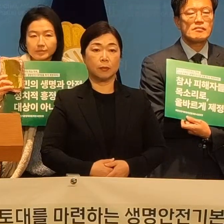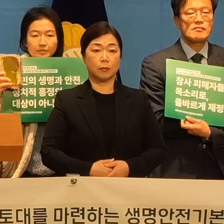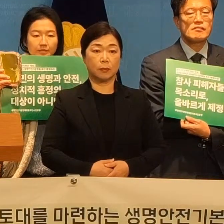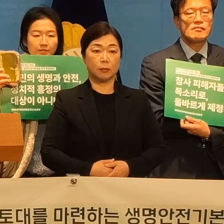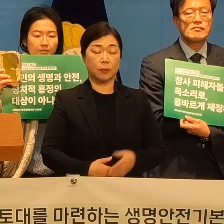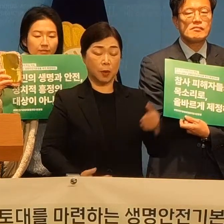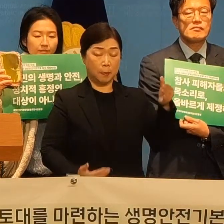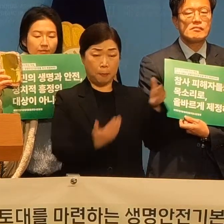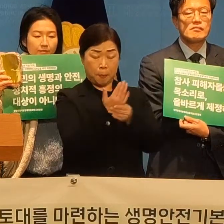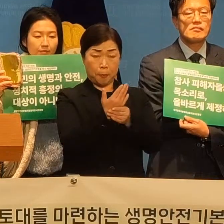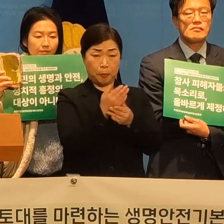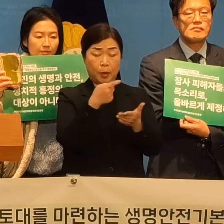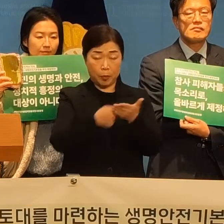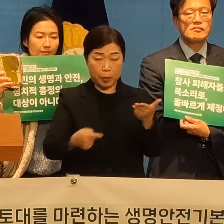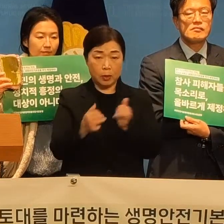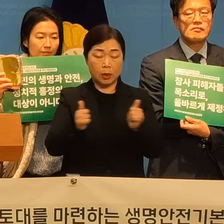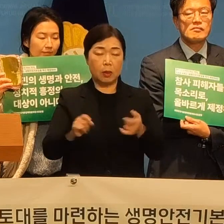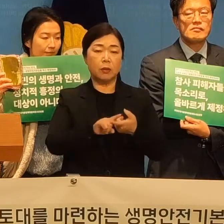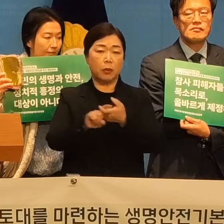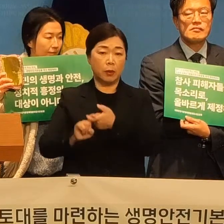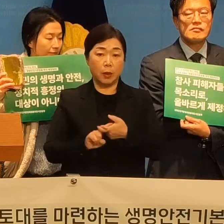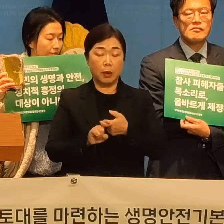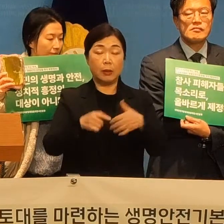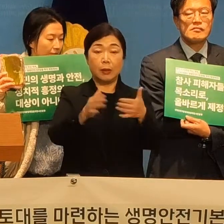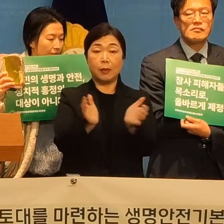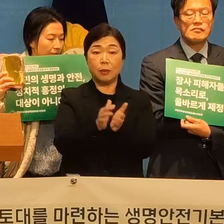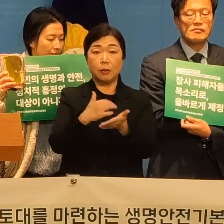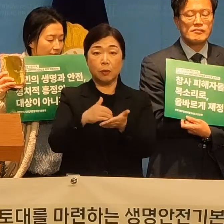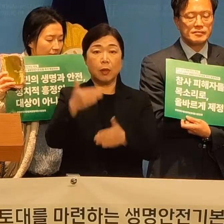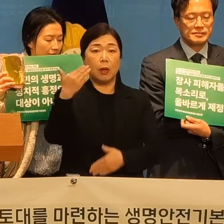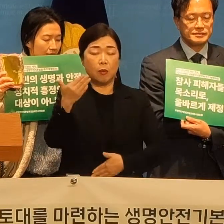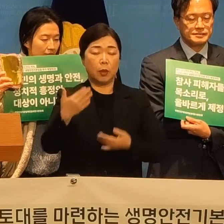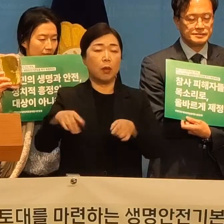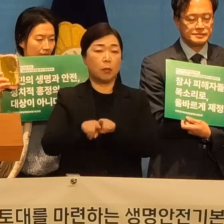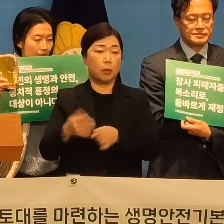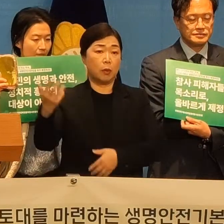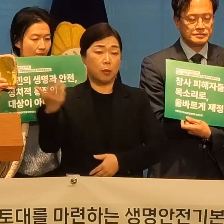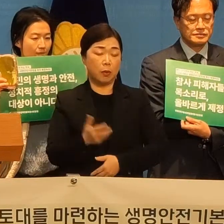재난참사 피해자연대 9개 단체의 강곡함으로